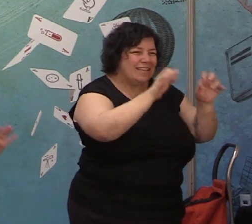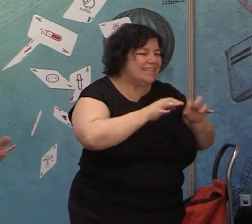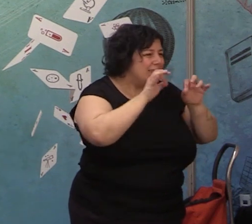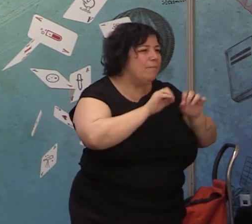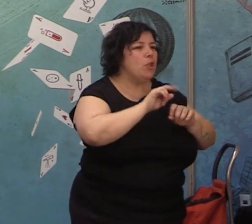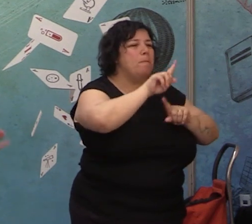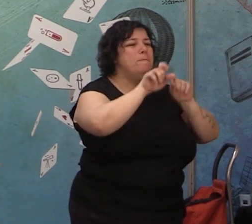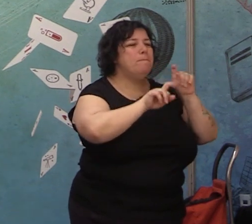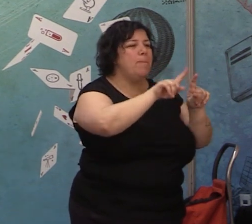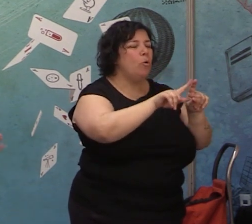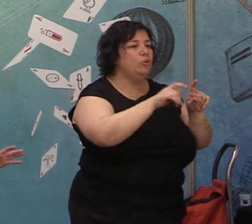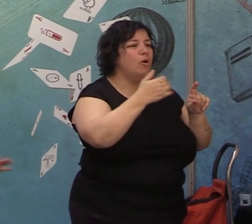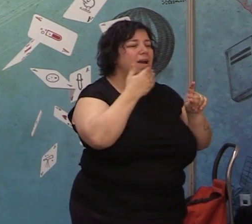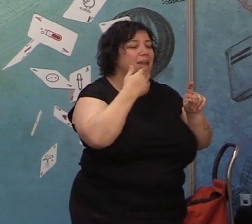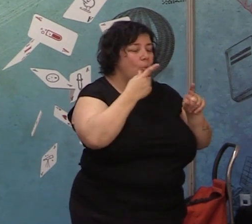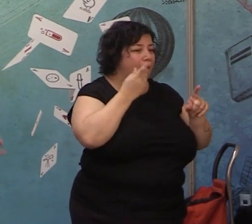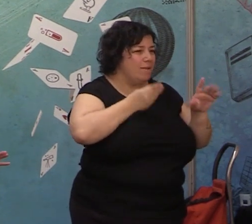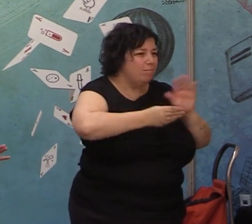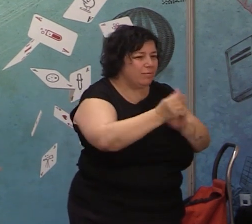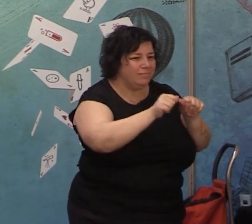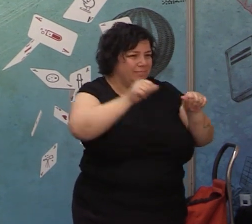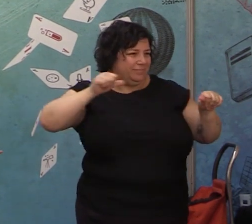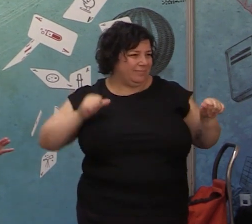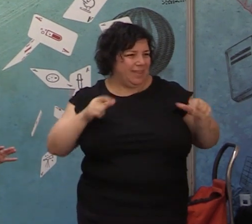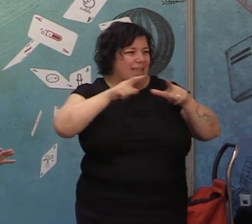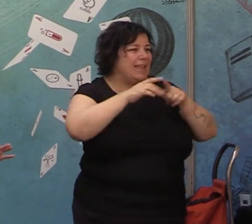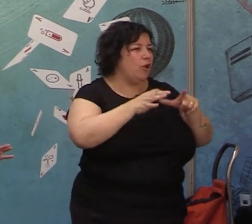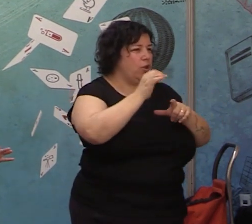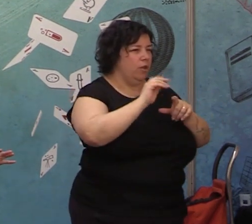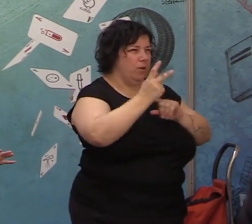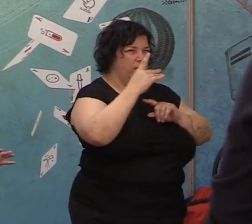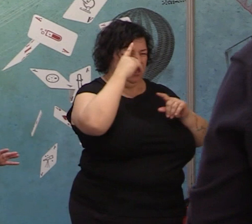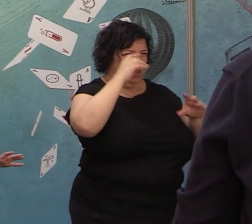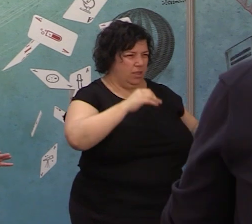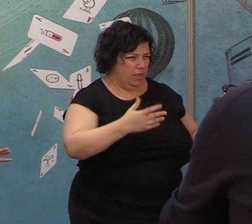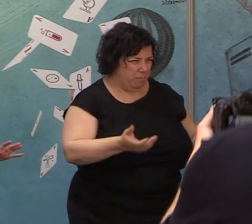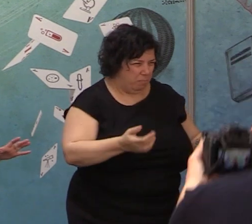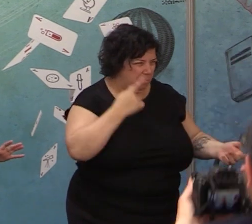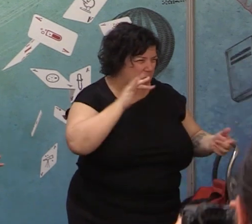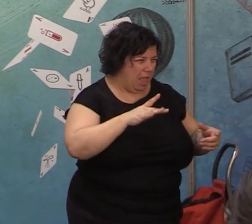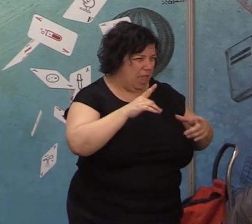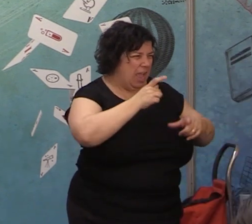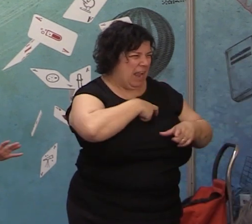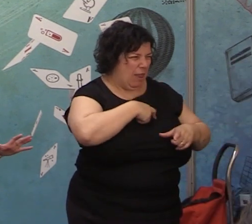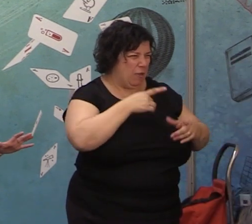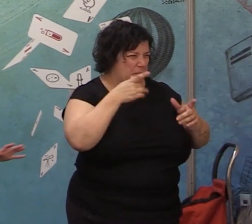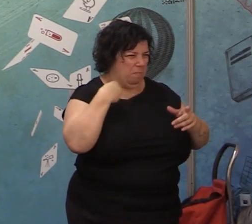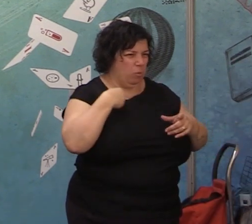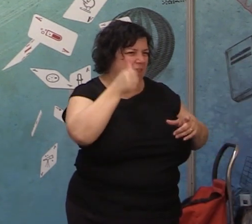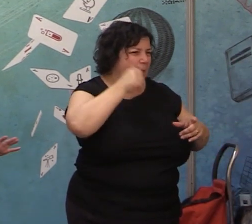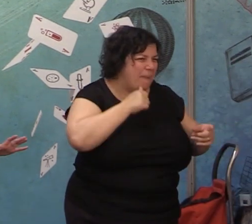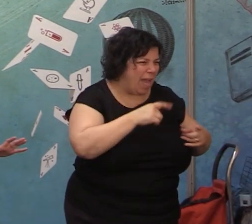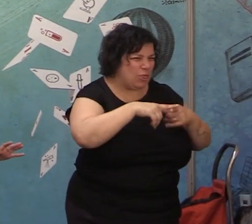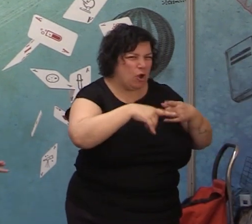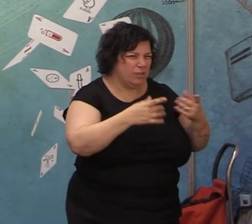les pregunto por sus antecedentes obstétricos, ginecológicos, y se me quedan mirando en plan, ¿para qué me pregunta la cardióloga que cuánto embarazo y